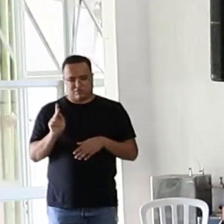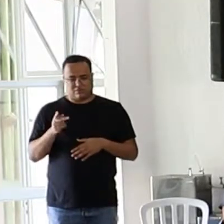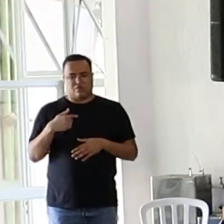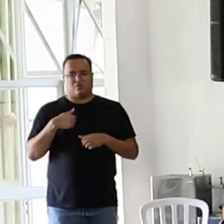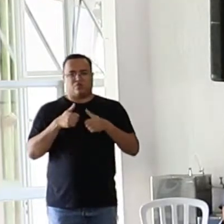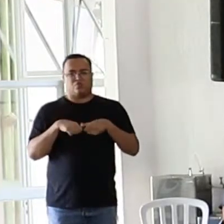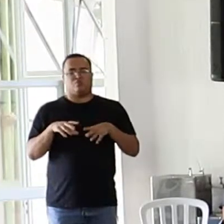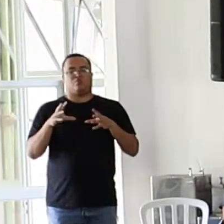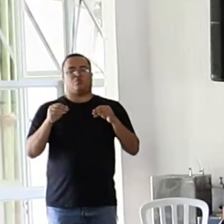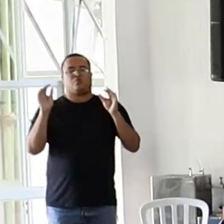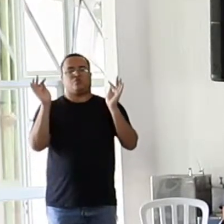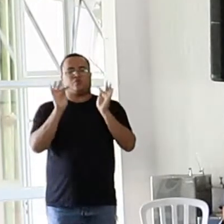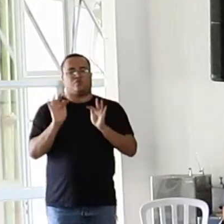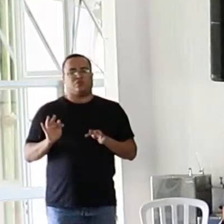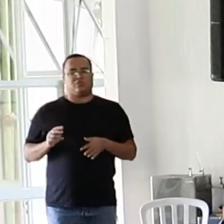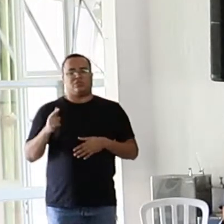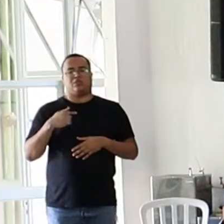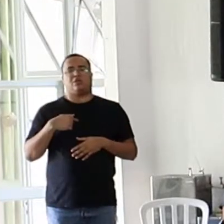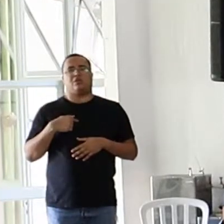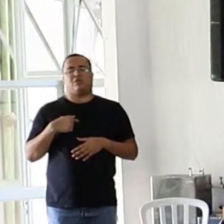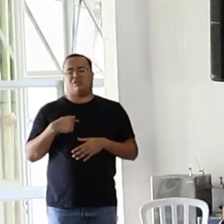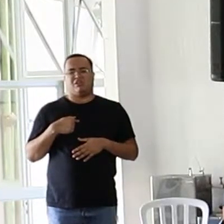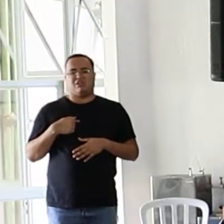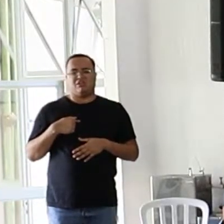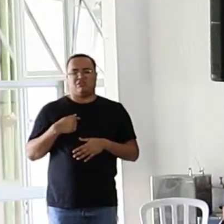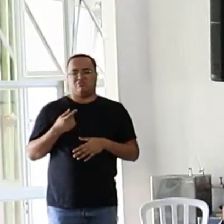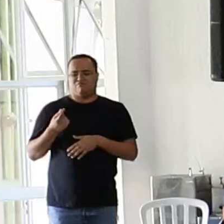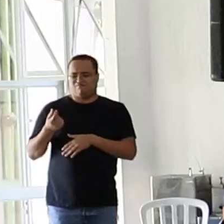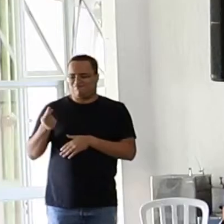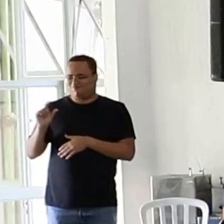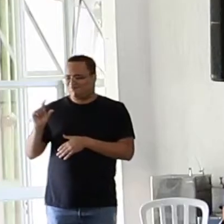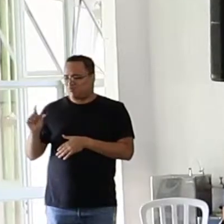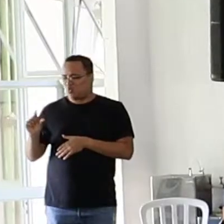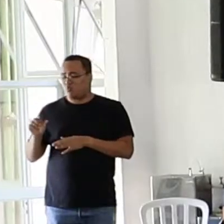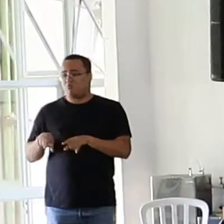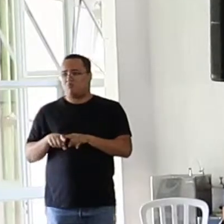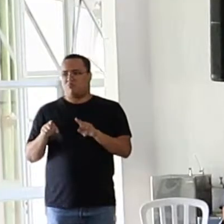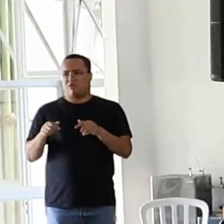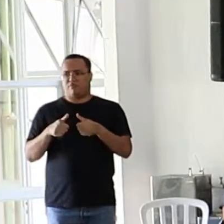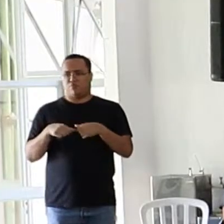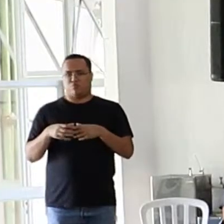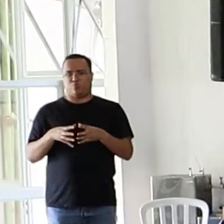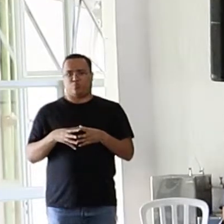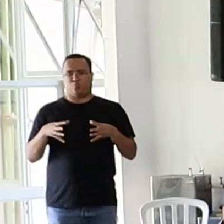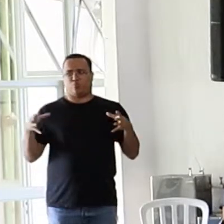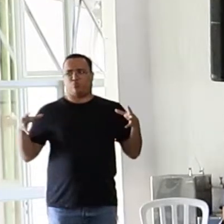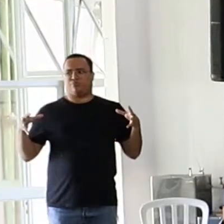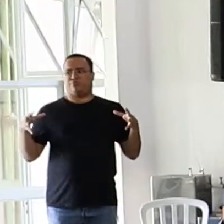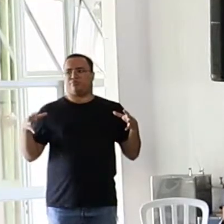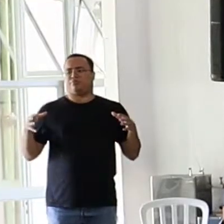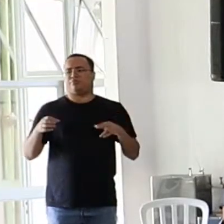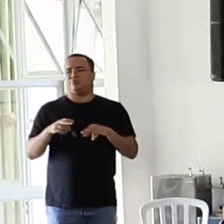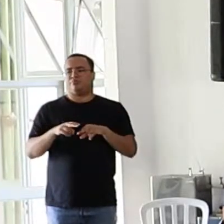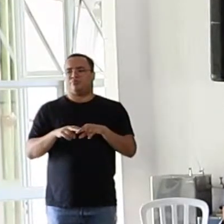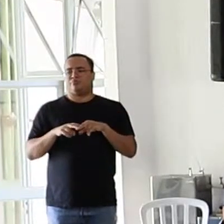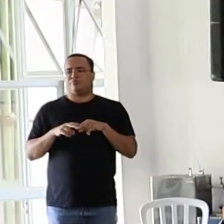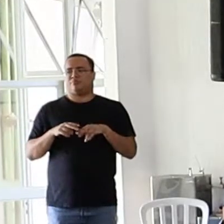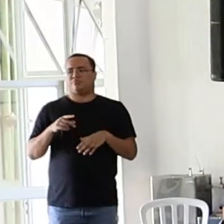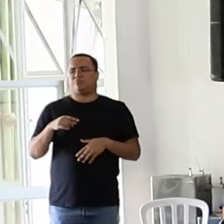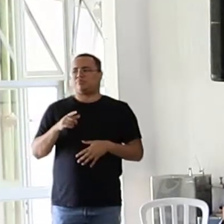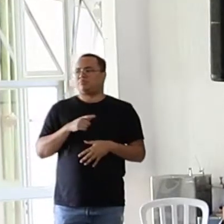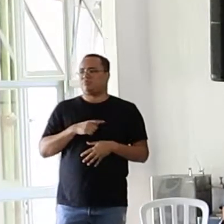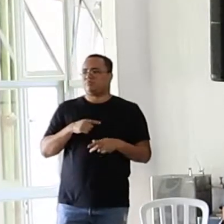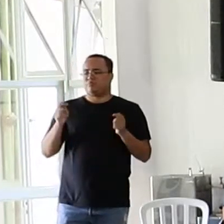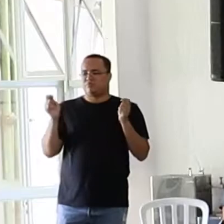eu tô muito feliz é um recurso pequeno mais um recurso que se multiplicou ela tô o multiplicidade